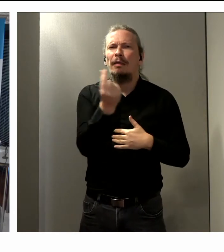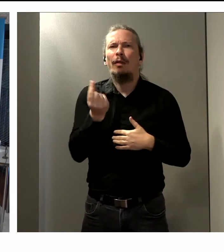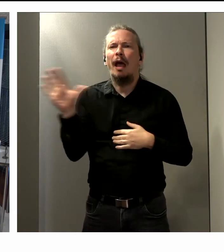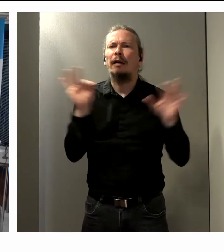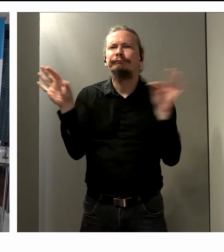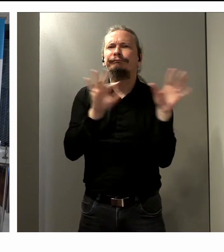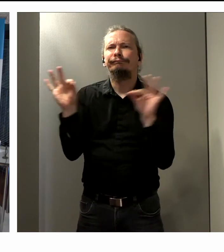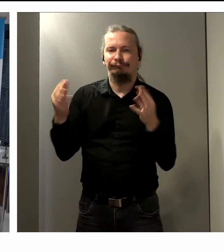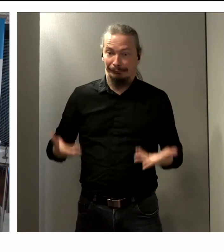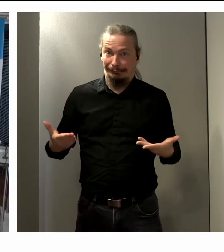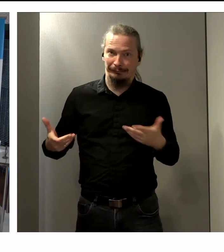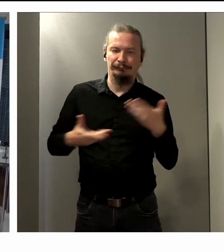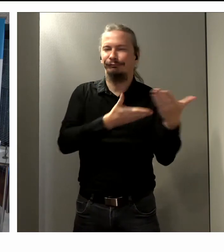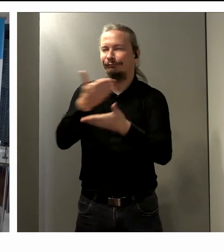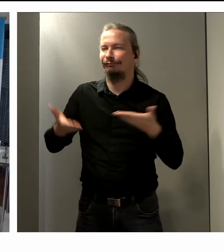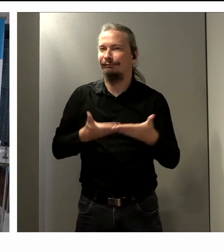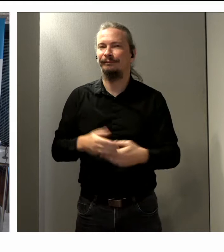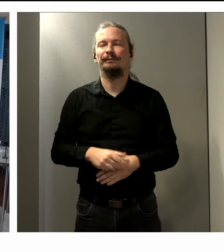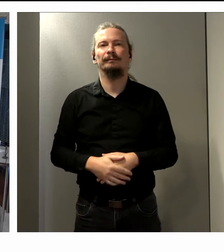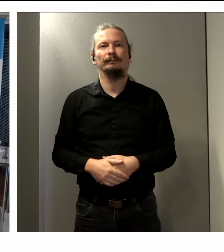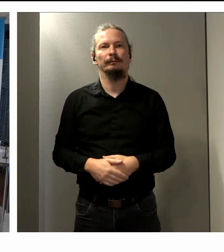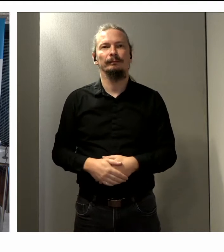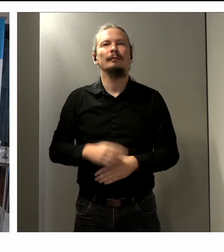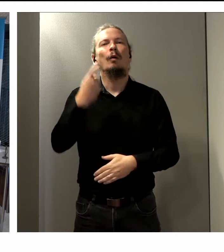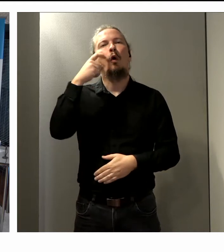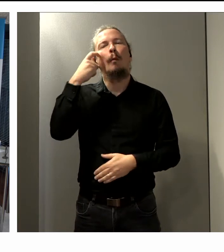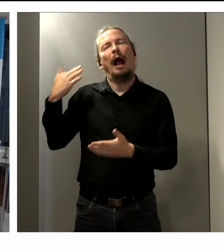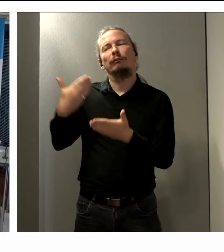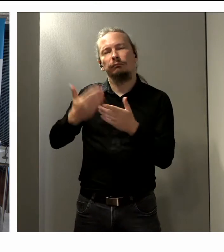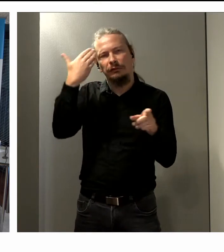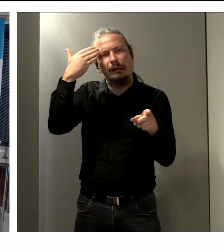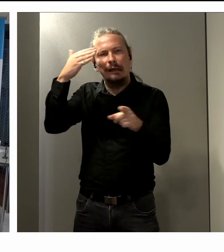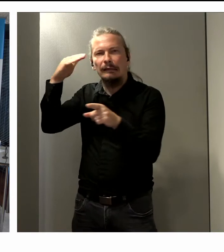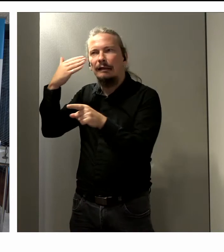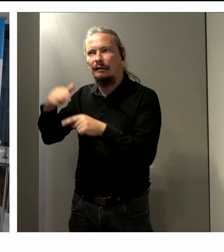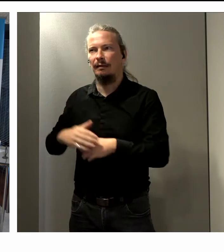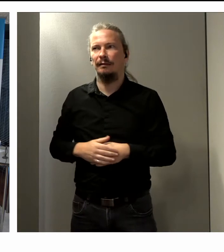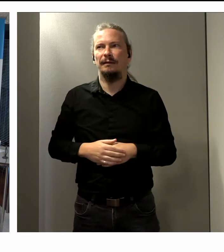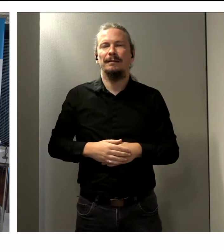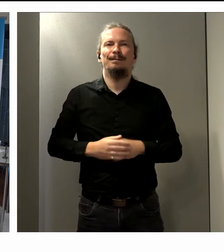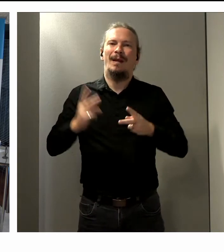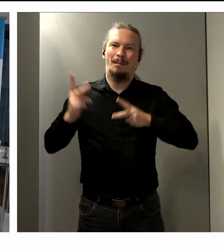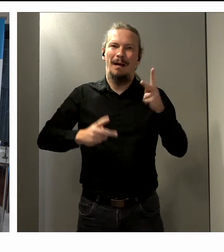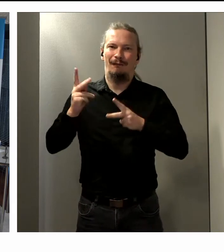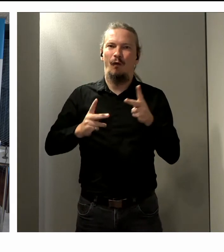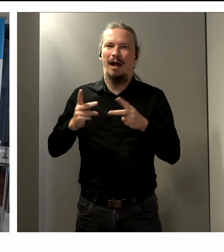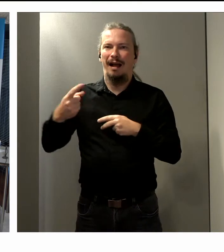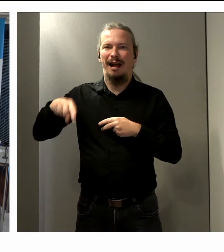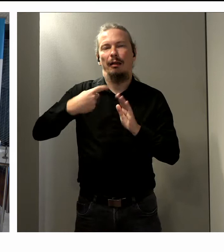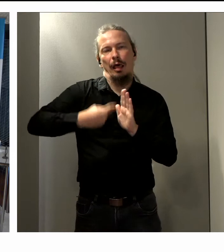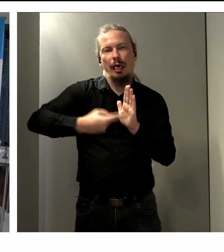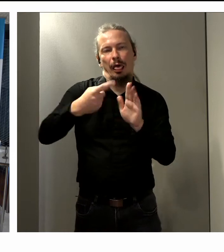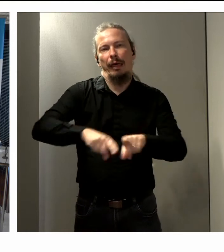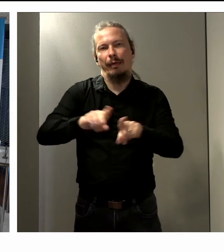pour échanger, débattre ensemble. Les constats, ils sont connus, ils sont partagés, ils sont parfois